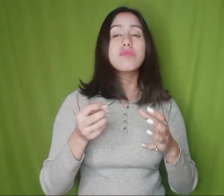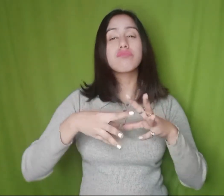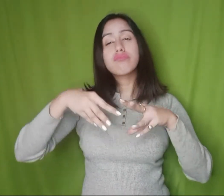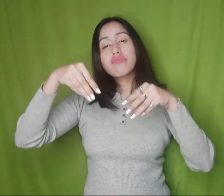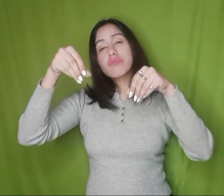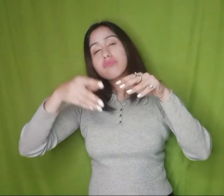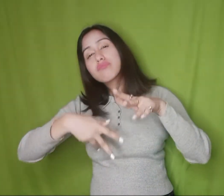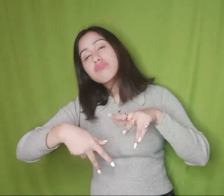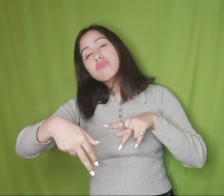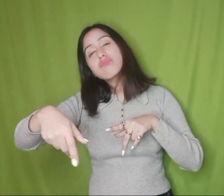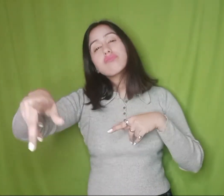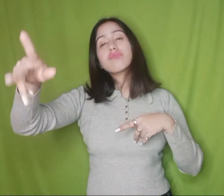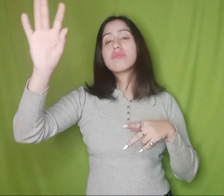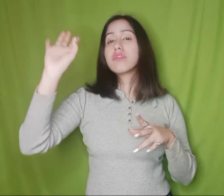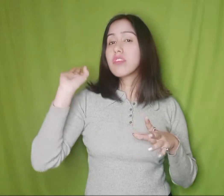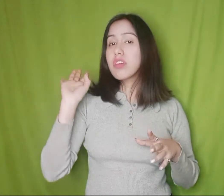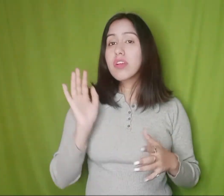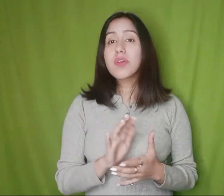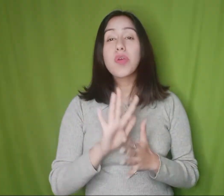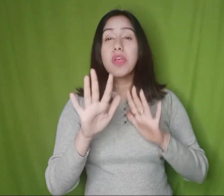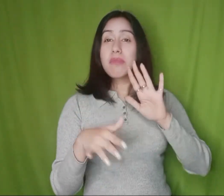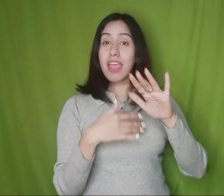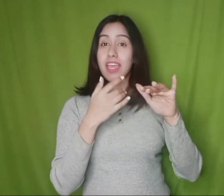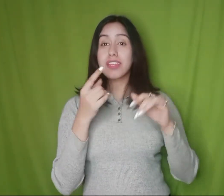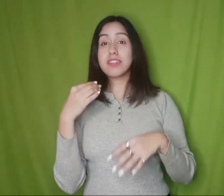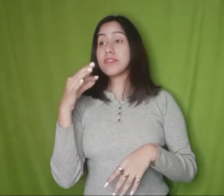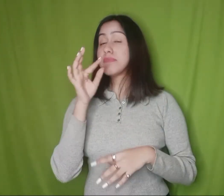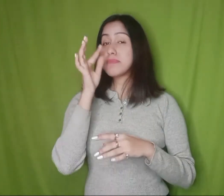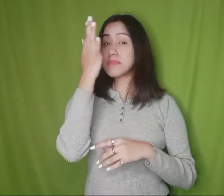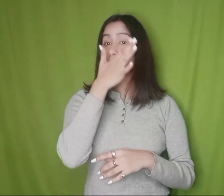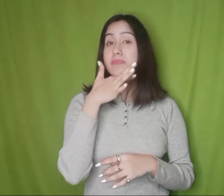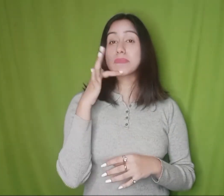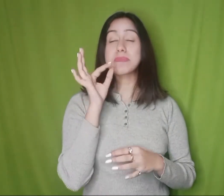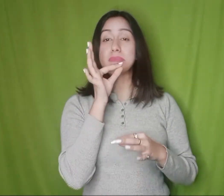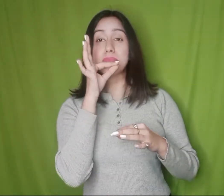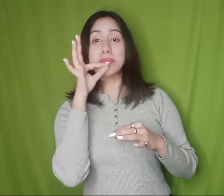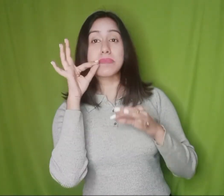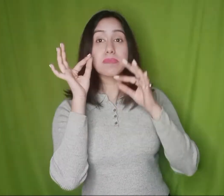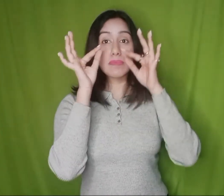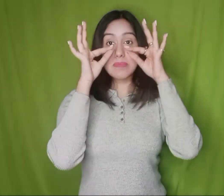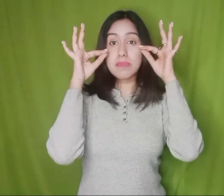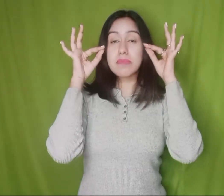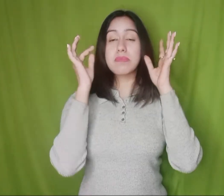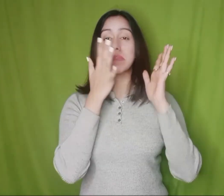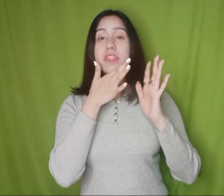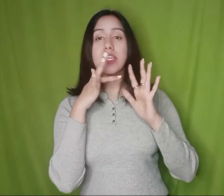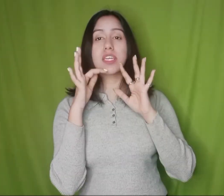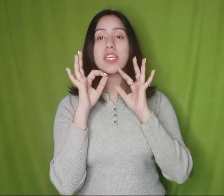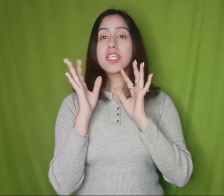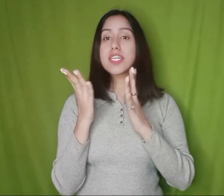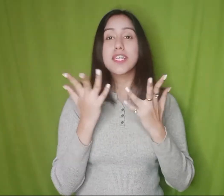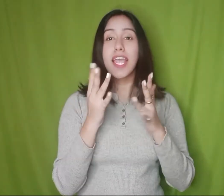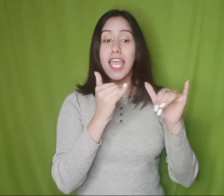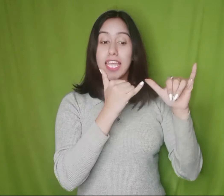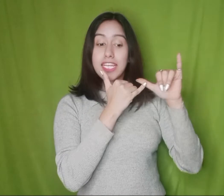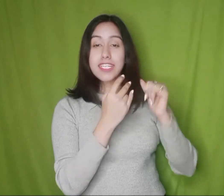थी। मीरा उसके रखरखाव में भी कोई कसर नहीं छोड़ती थी। कहीं उसके कान्हा उसे देखते तो ये ना कह देते